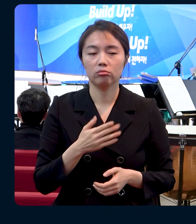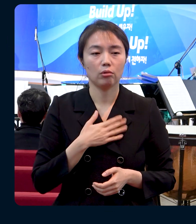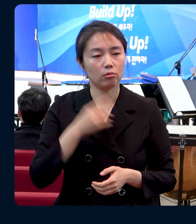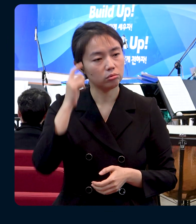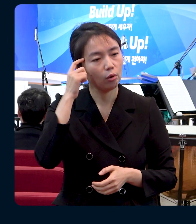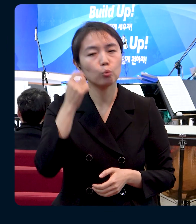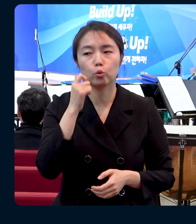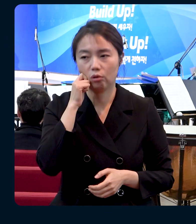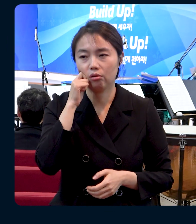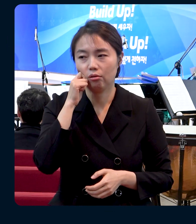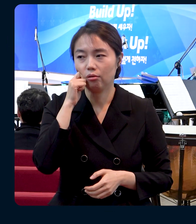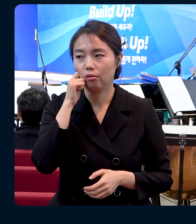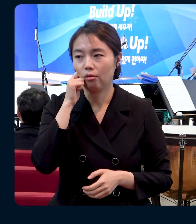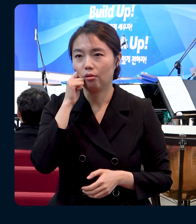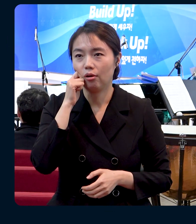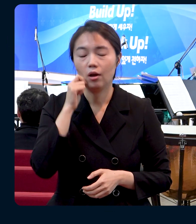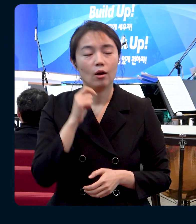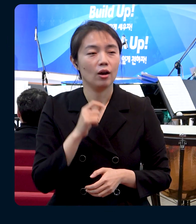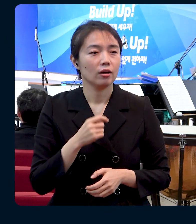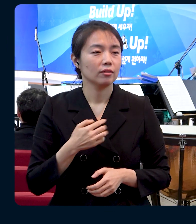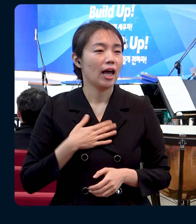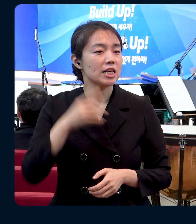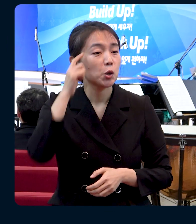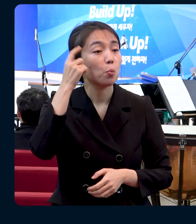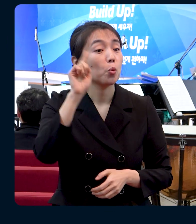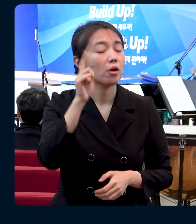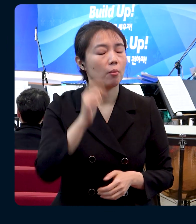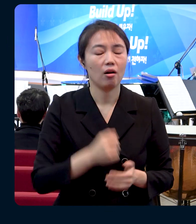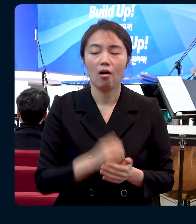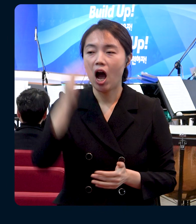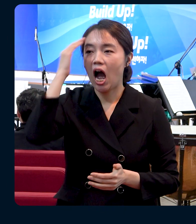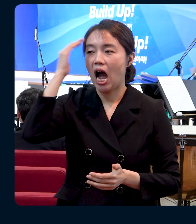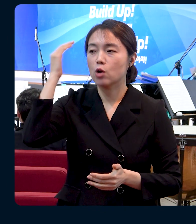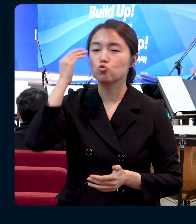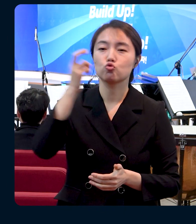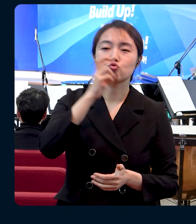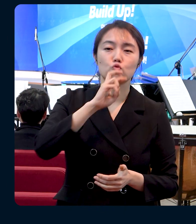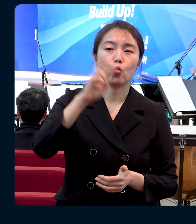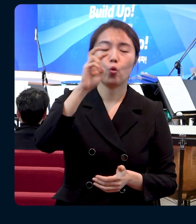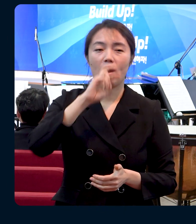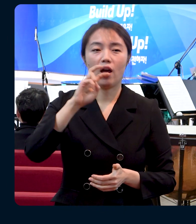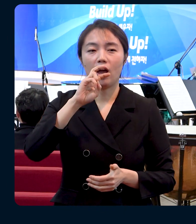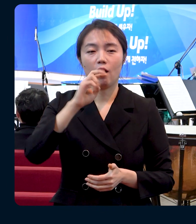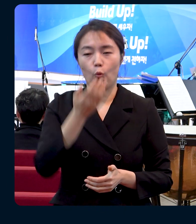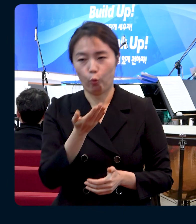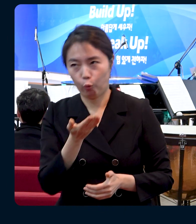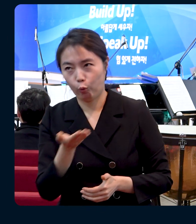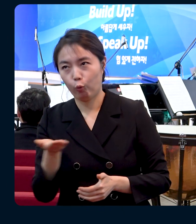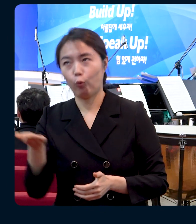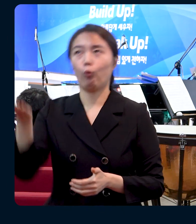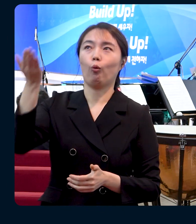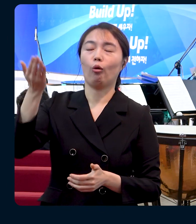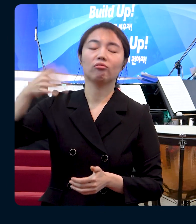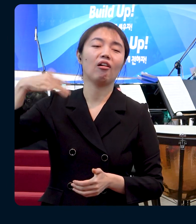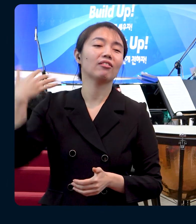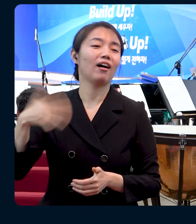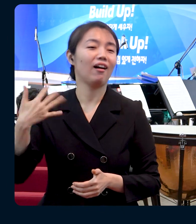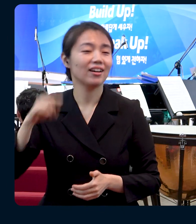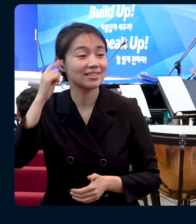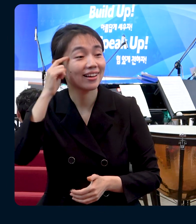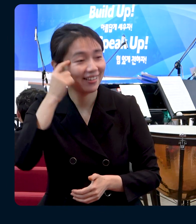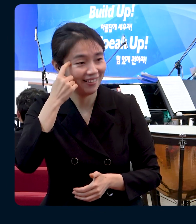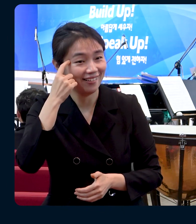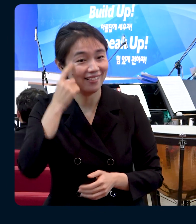정말 상상도 못했어요. 그때 생각한 게 뭐냐? 우리나라 트로트 수준이 대단히 높다.